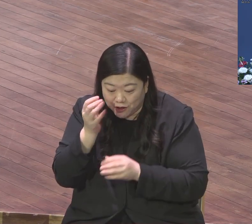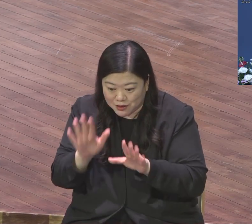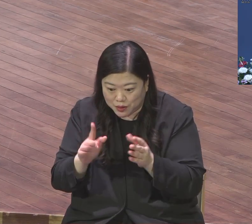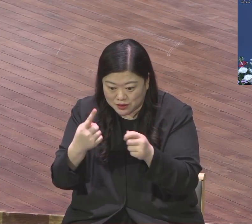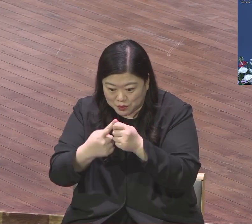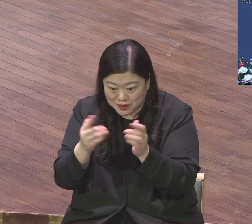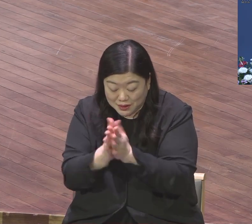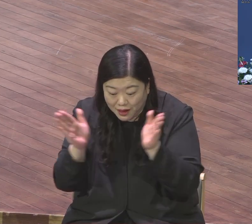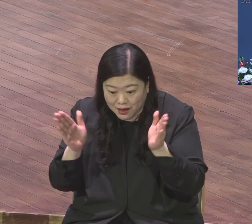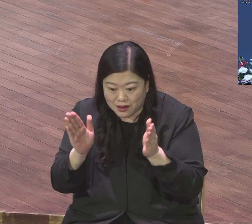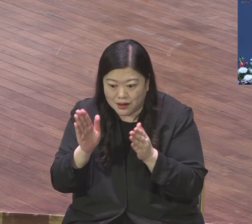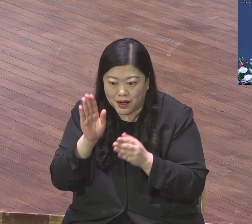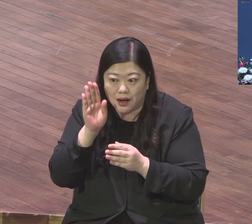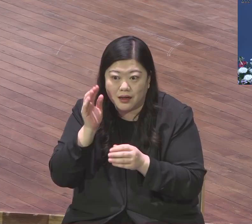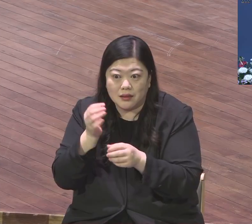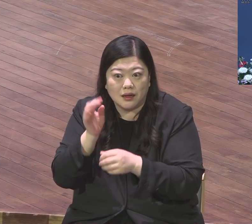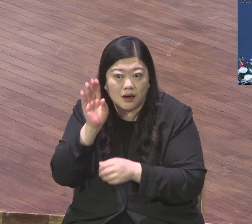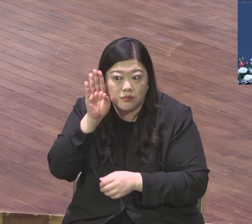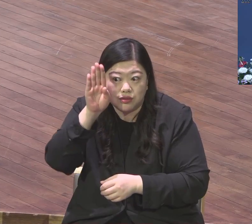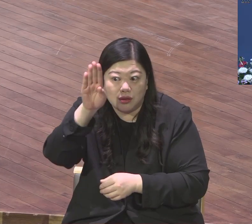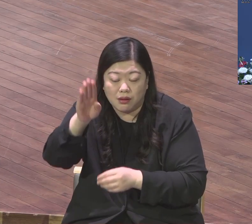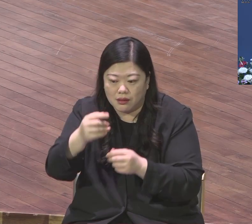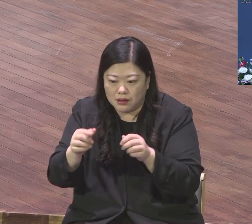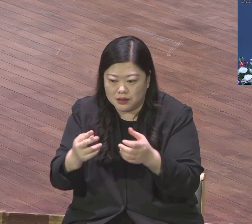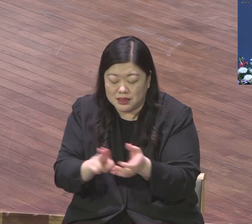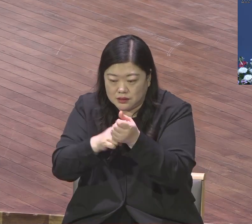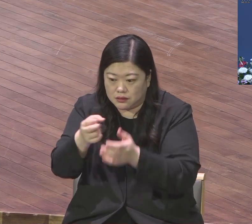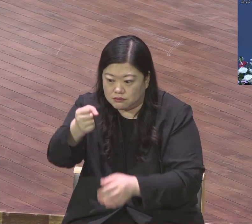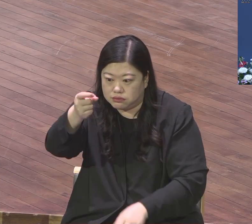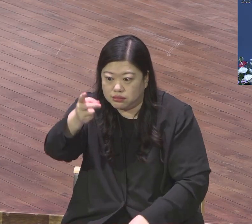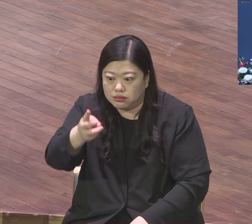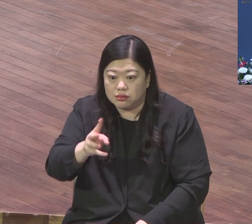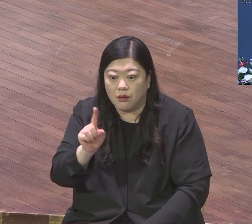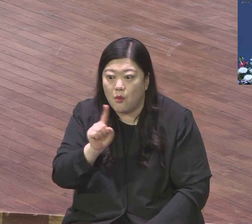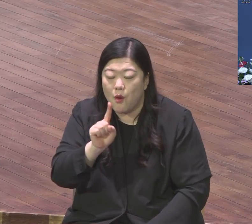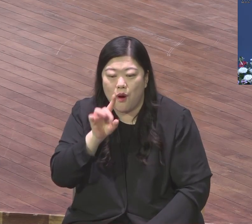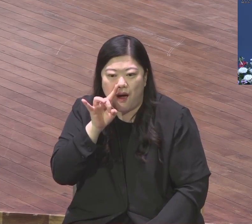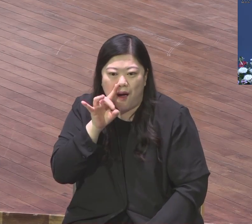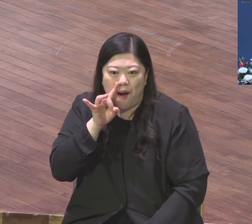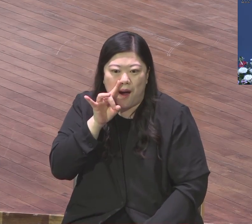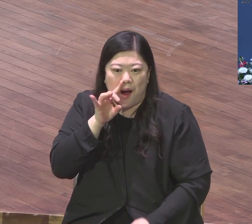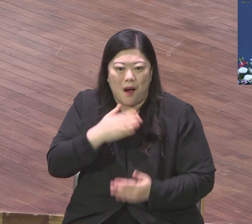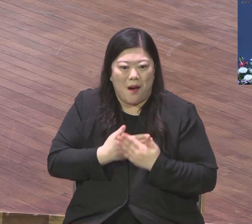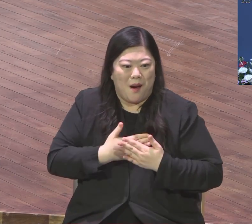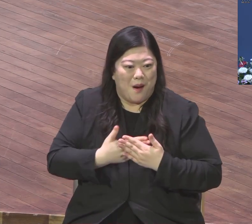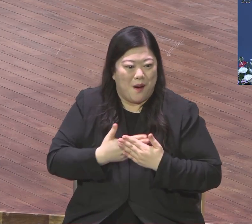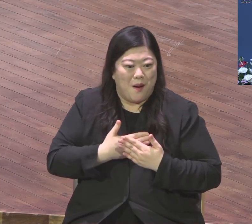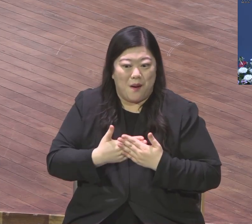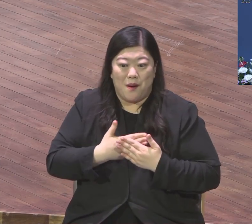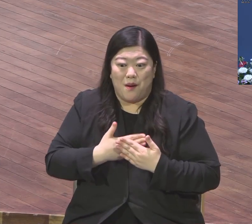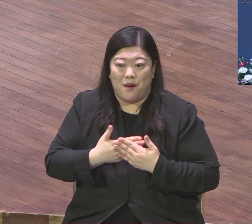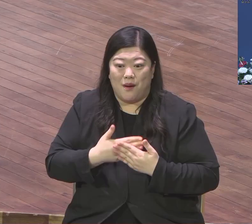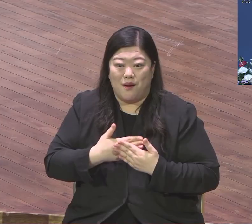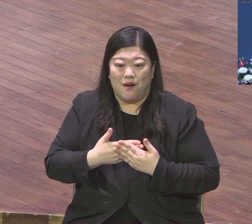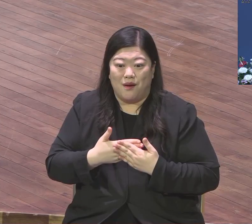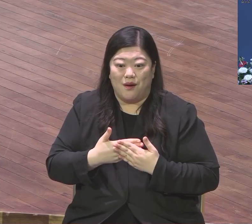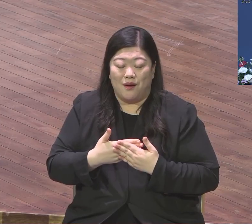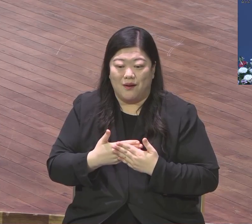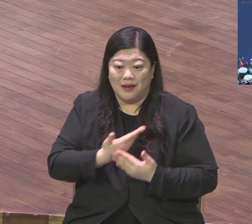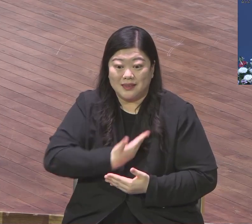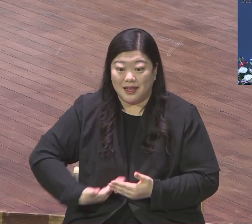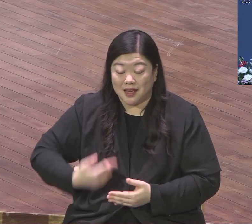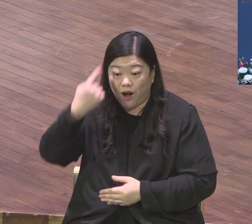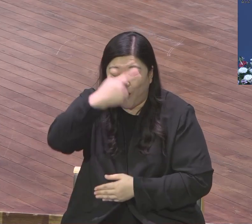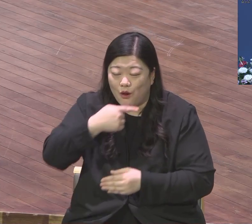놀랍다. 앞으로 어떤 일을 또 하실까? 자신들이 어떤 체험을 하고 살지 지금 큰 기대를